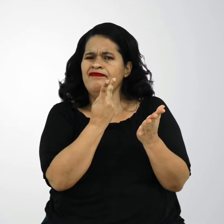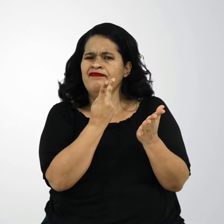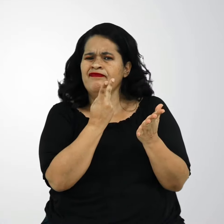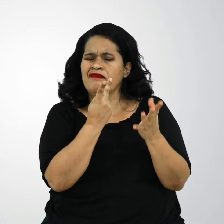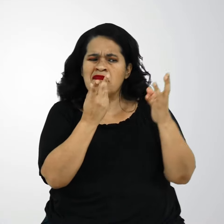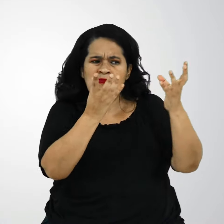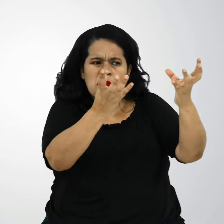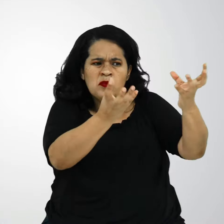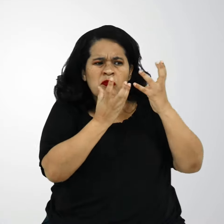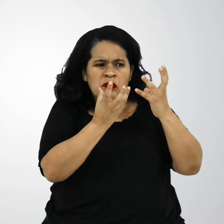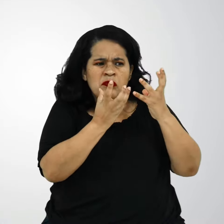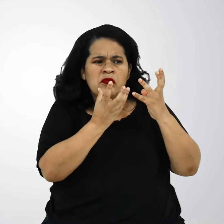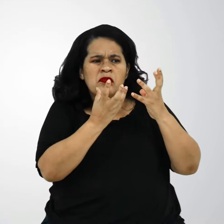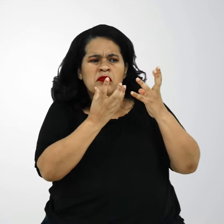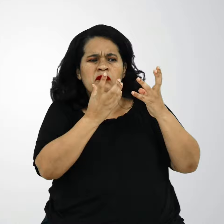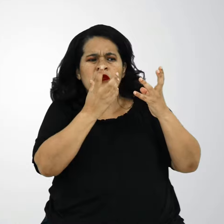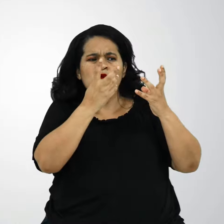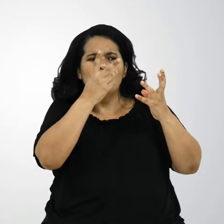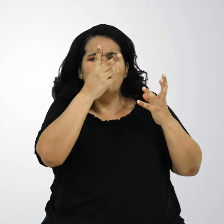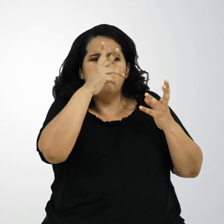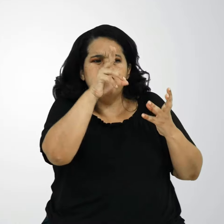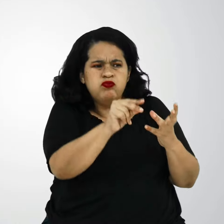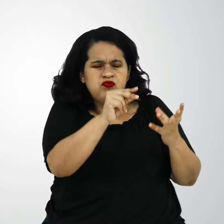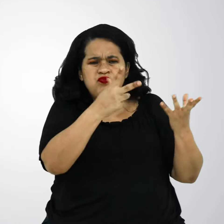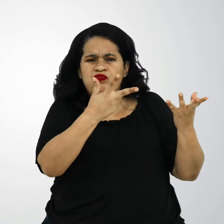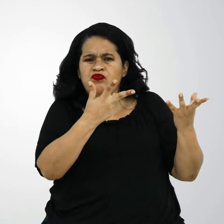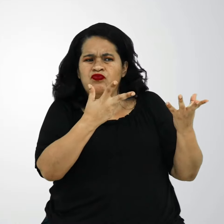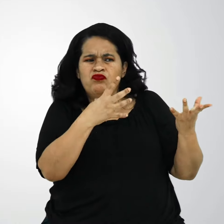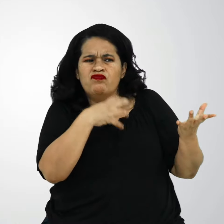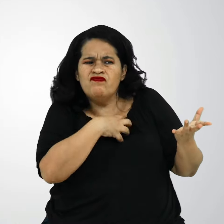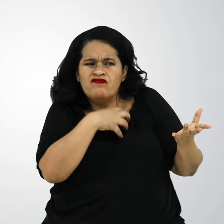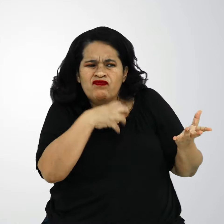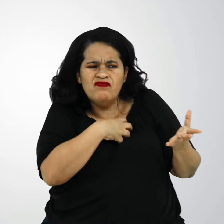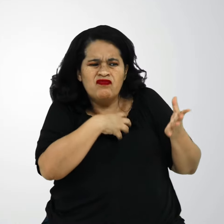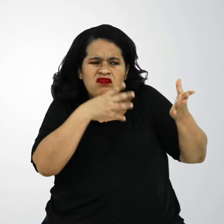barra para que se cumpra, tenha-se um entendimento, assim,